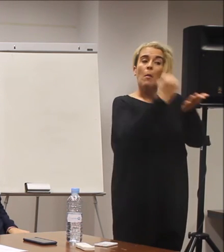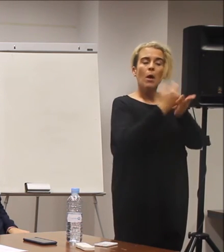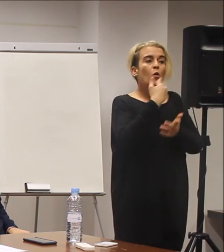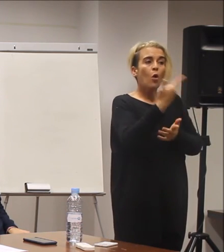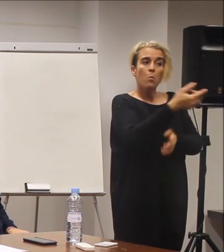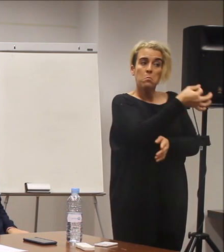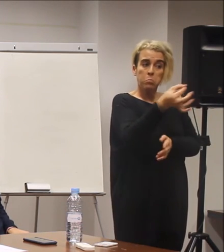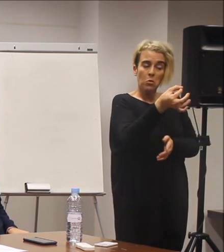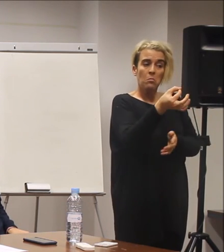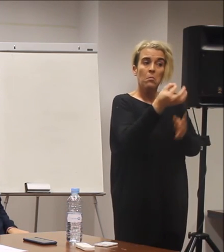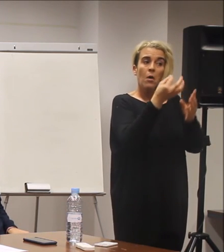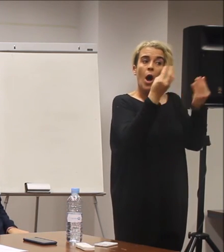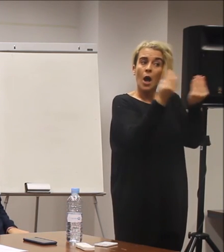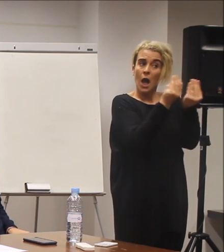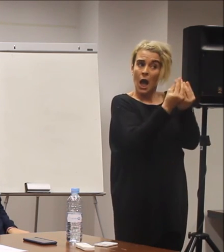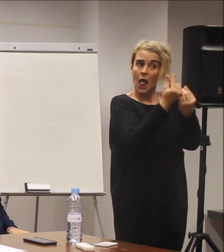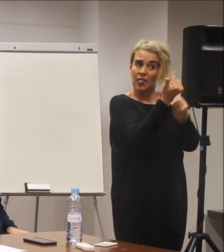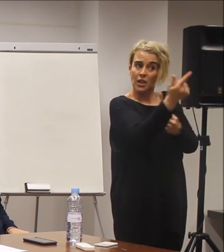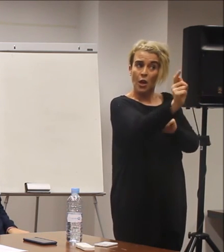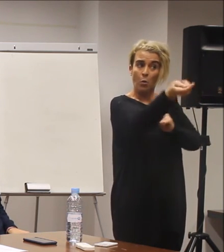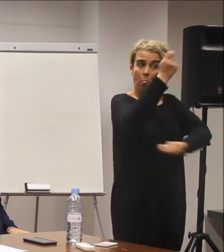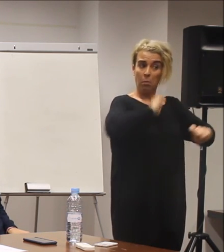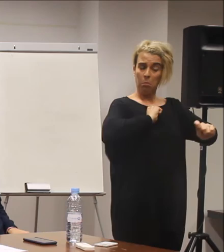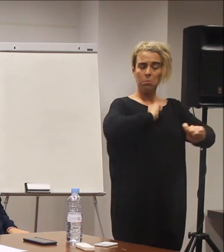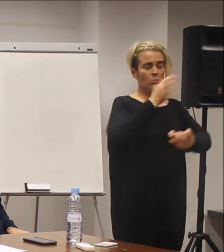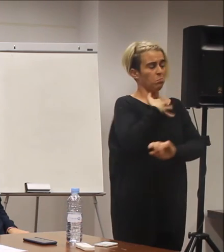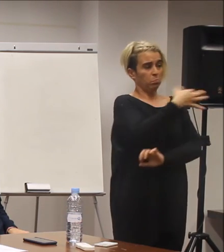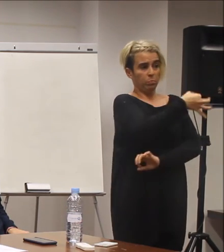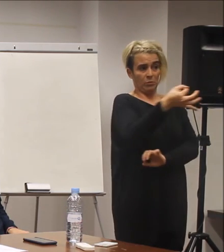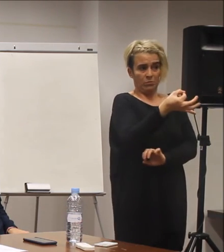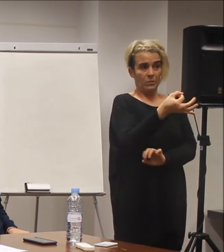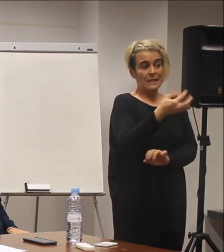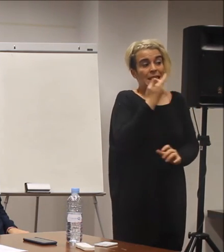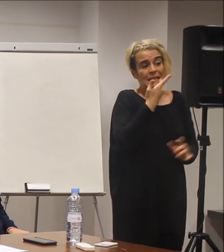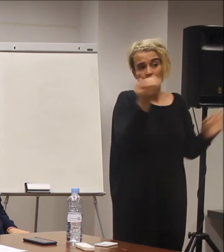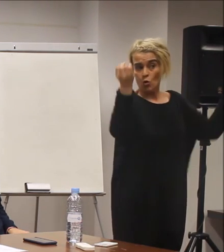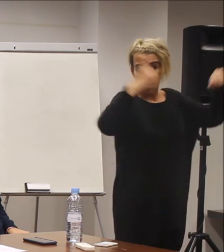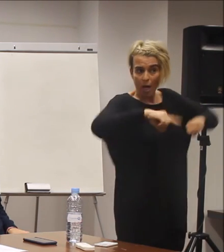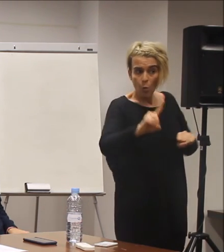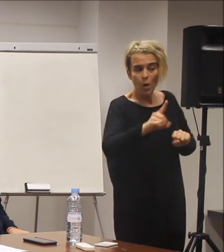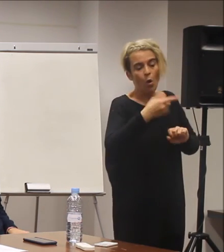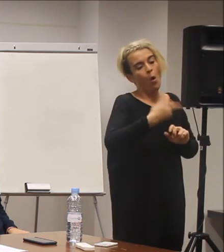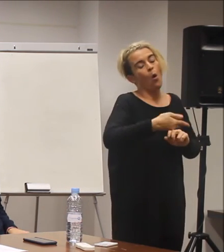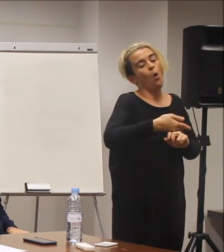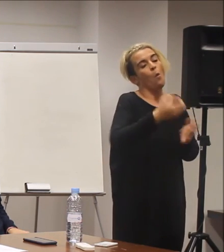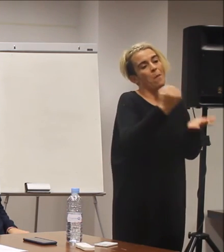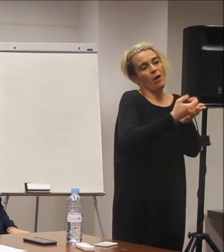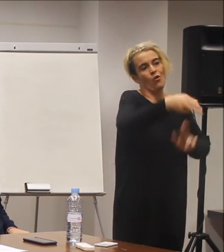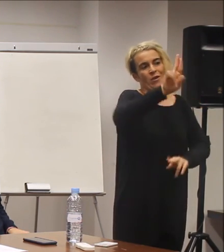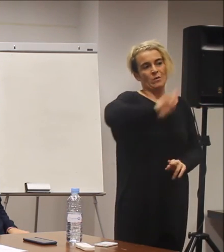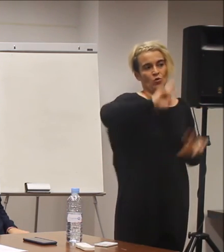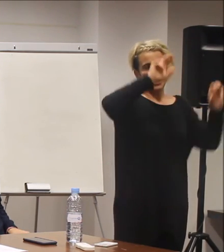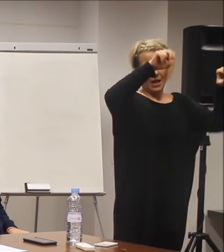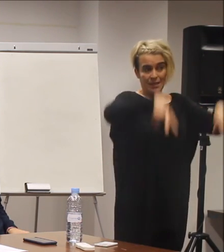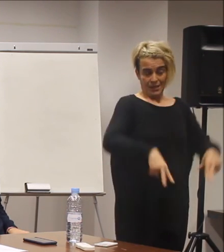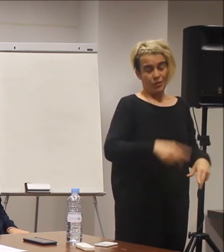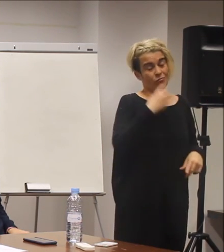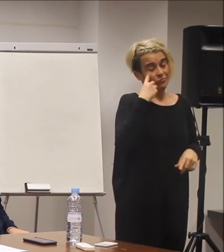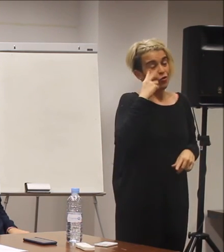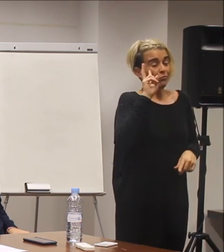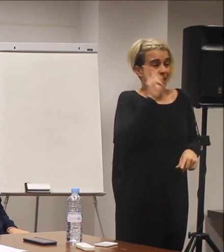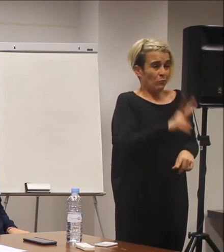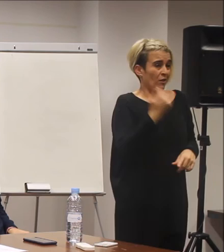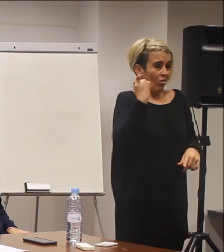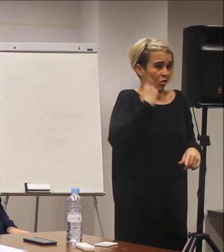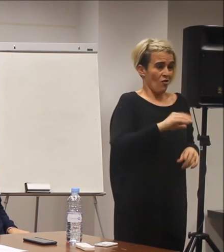quedáis. Aquí se ha terminado el procedimiento. Si no se está de acuerdo o el banco no contesta, que estamos viendo que está pasando la tercera, que no contesta, pero